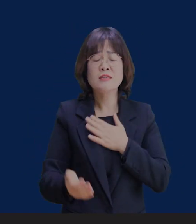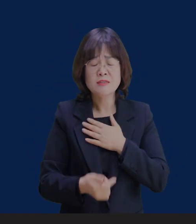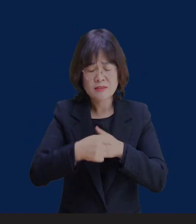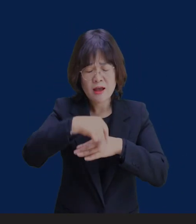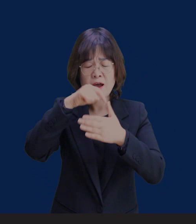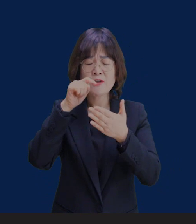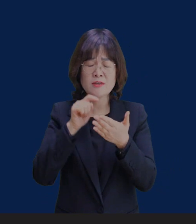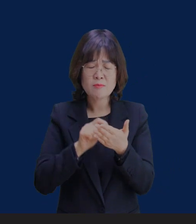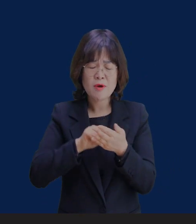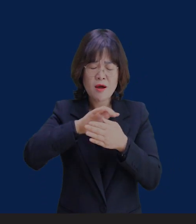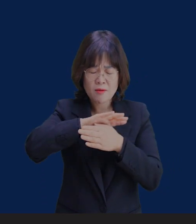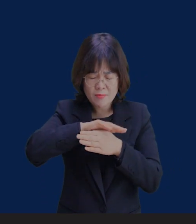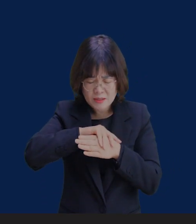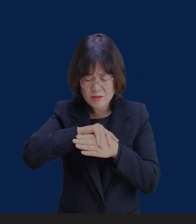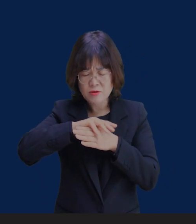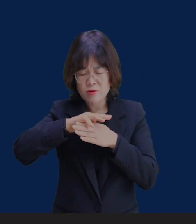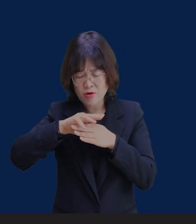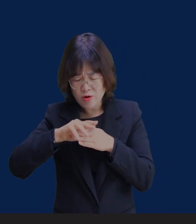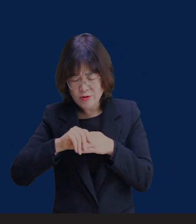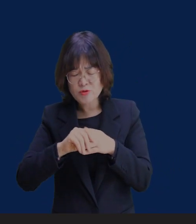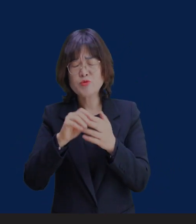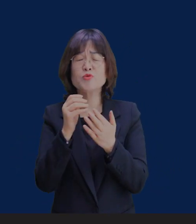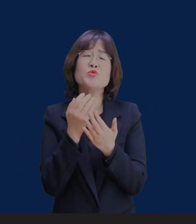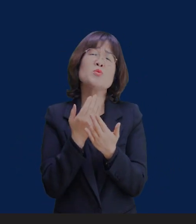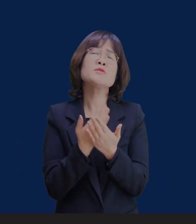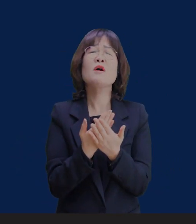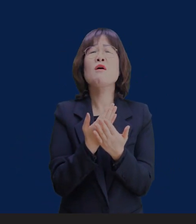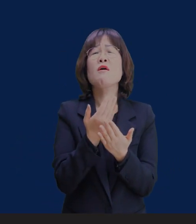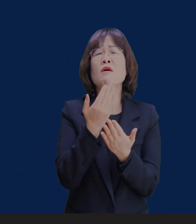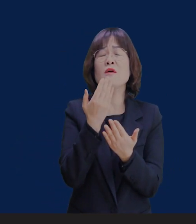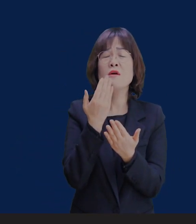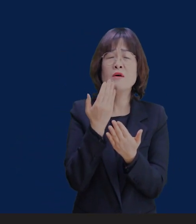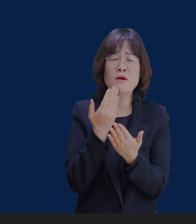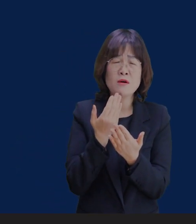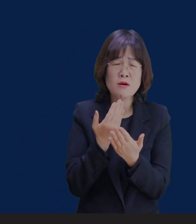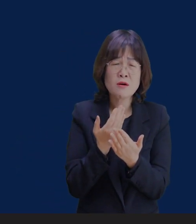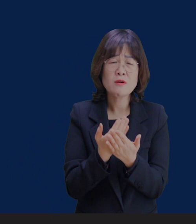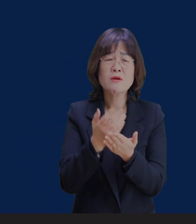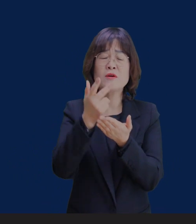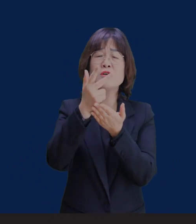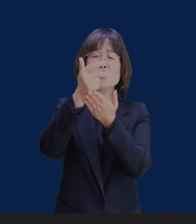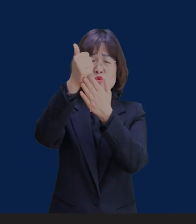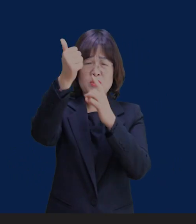부르니 나의 마음 만져주소서. 나의 마음 만져